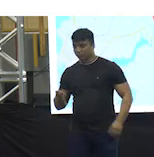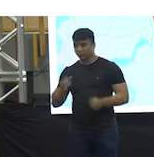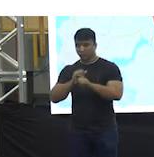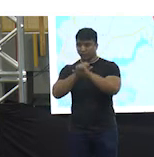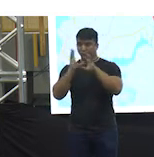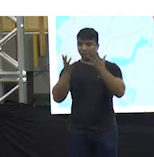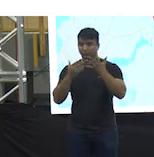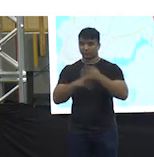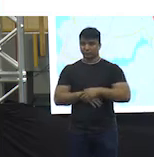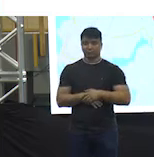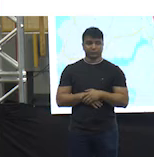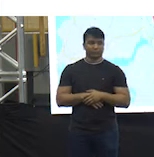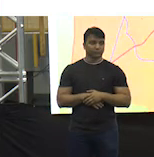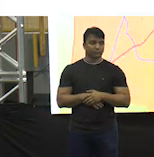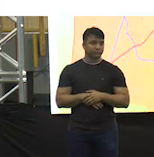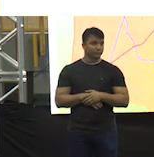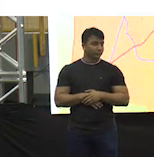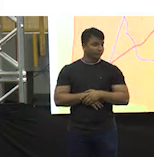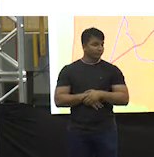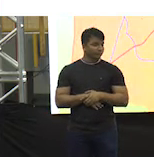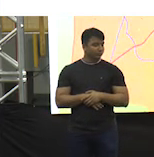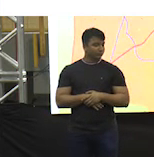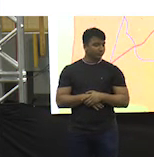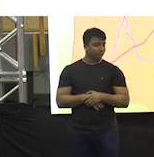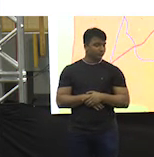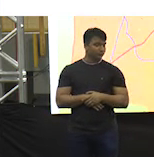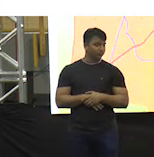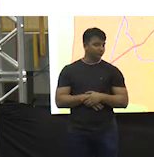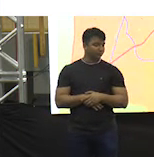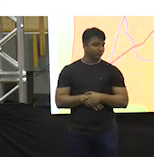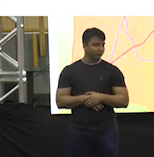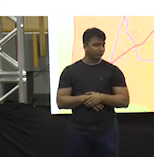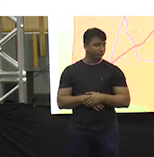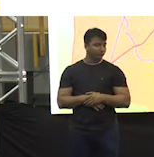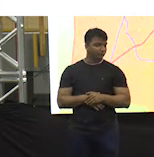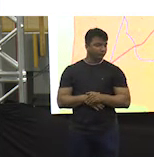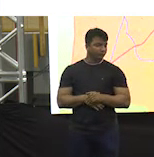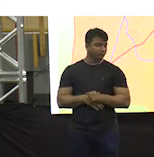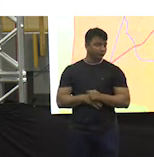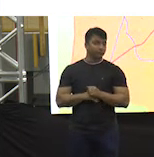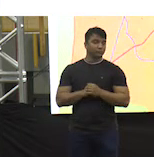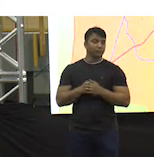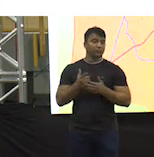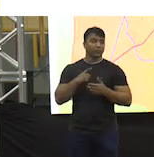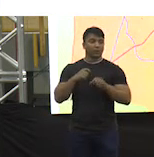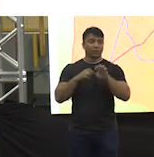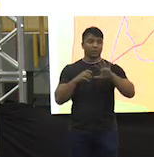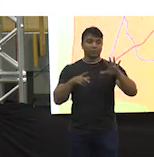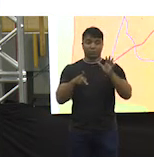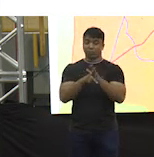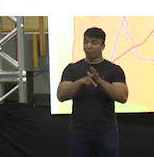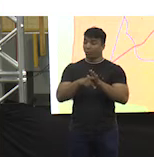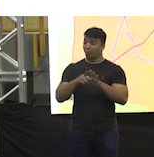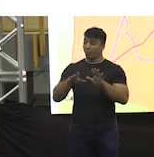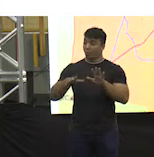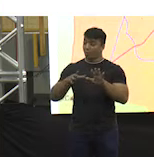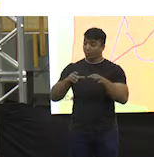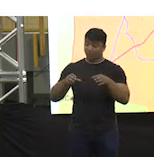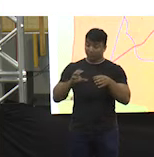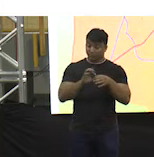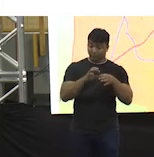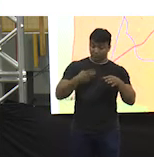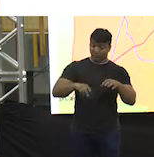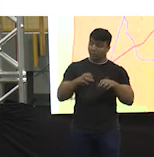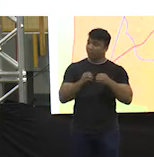óbvio. Entendeu? Prof, olha aí a região metropolitana de